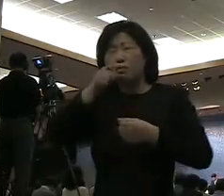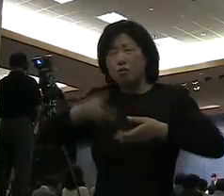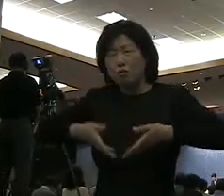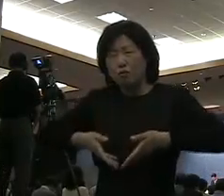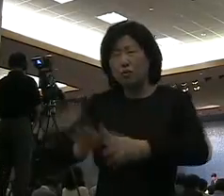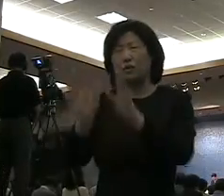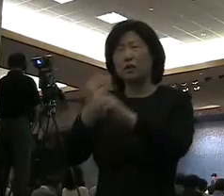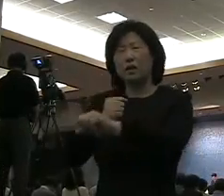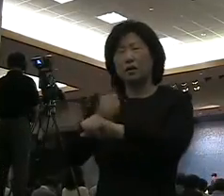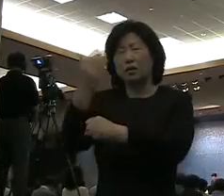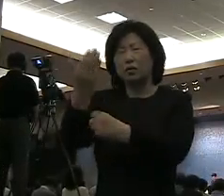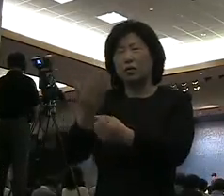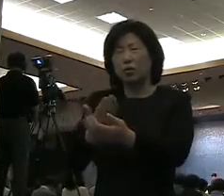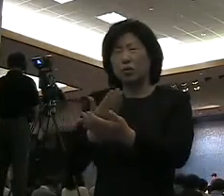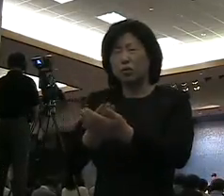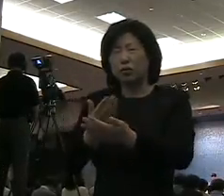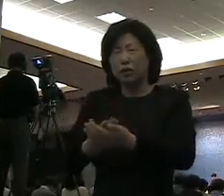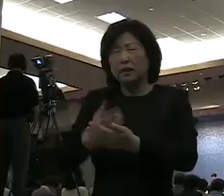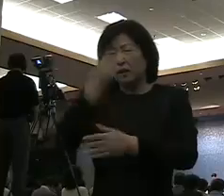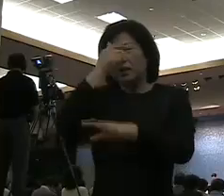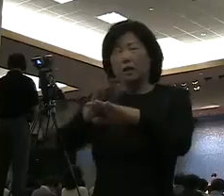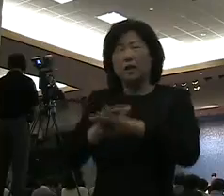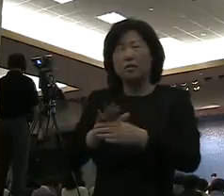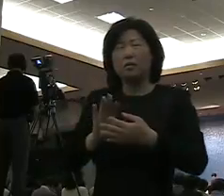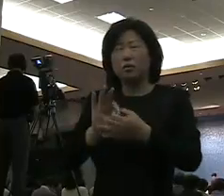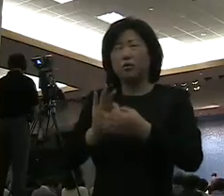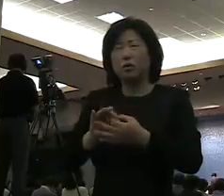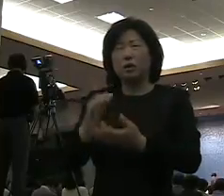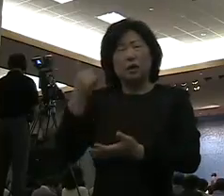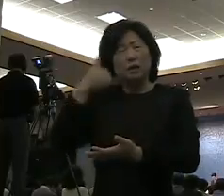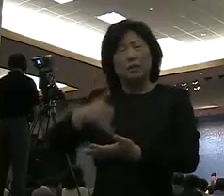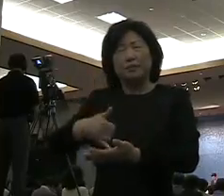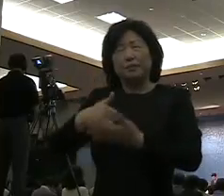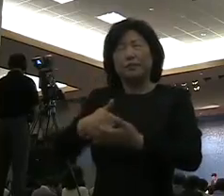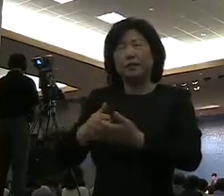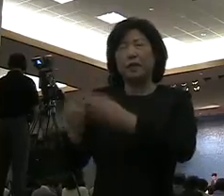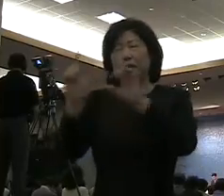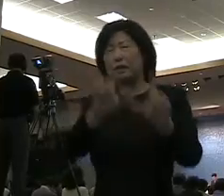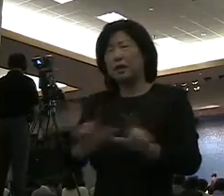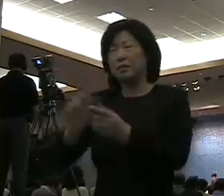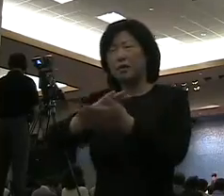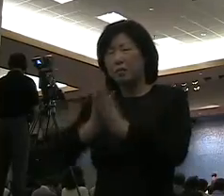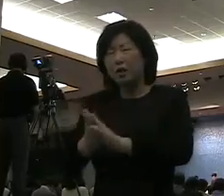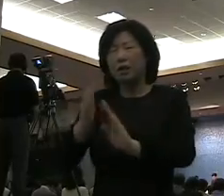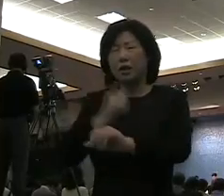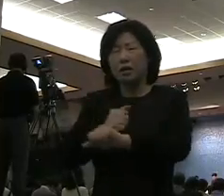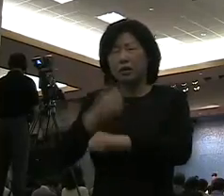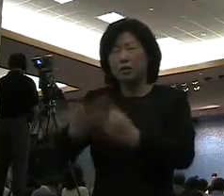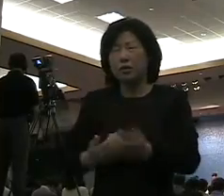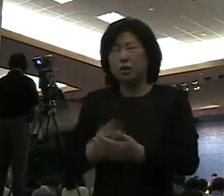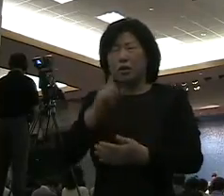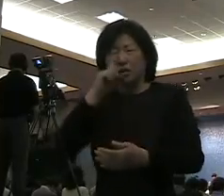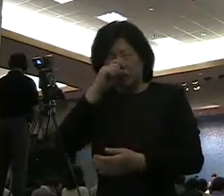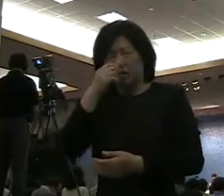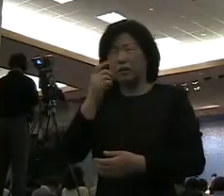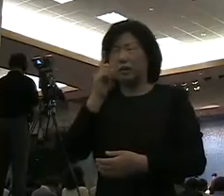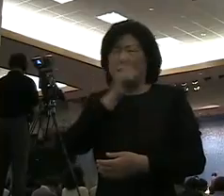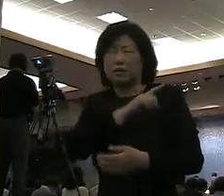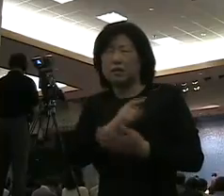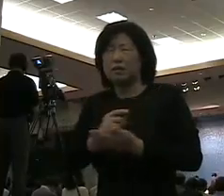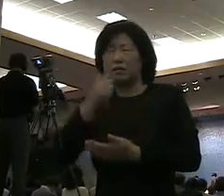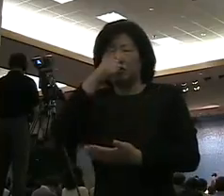하여 주시옵소서. 예배를 통해 우리의 인격과 삶의 변화가 있게 하옵소서. 우리의 추하고 더러운 죄를 가지고 주님